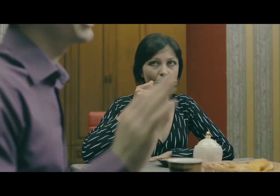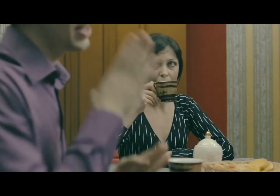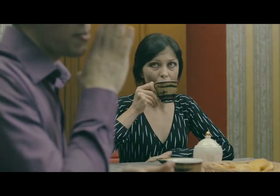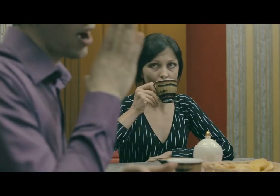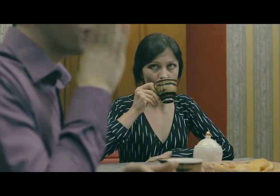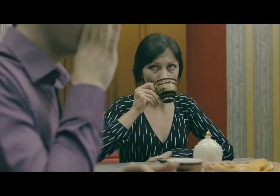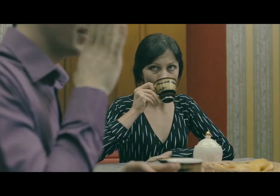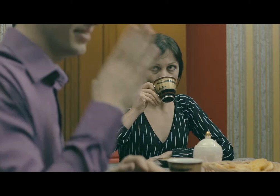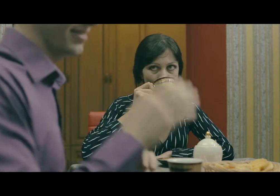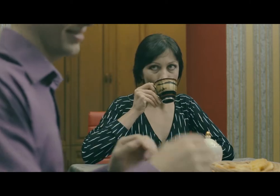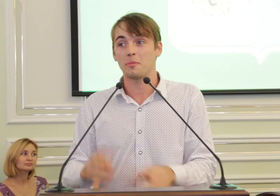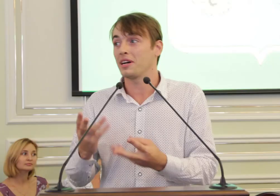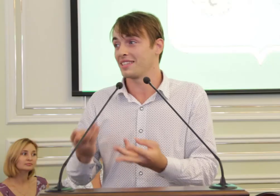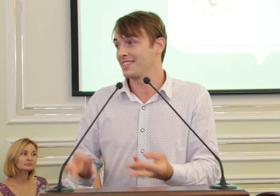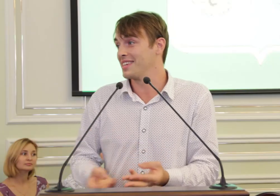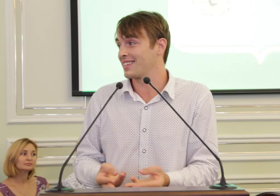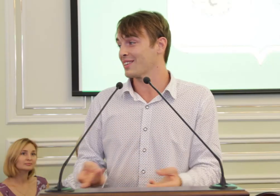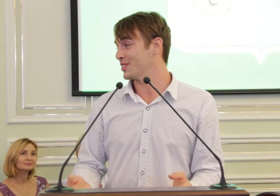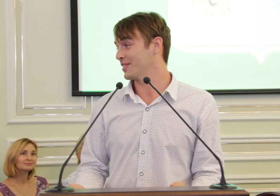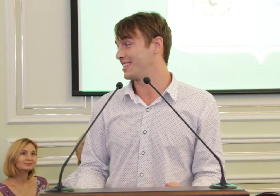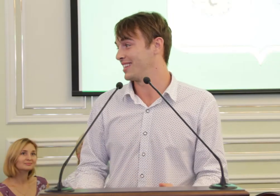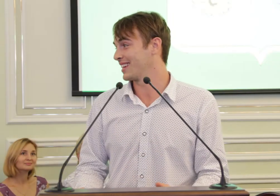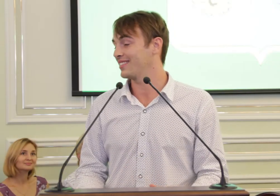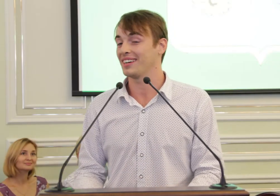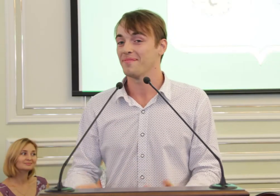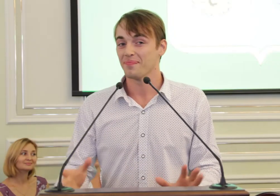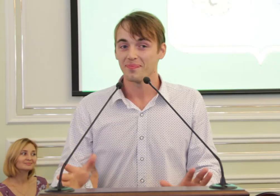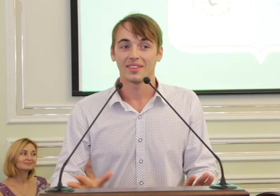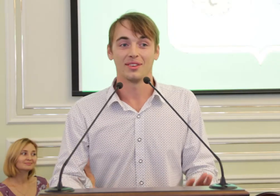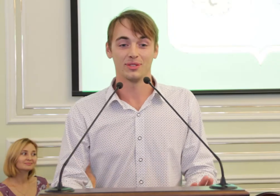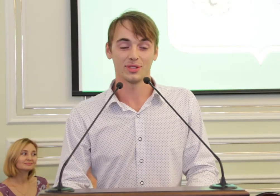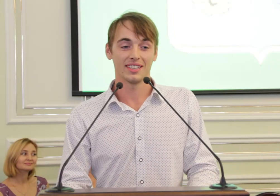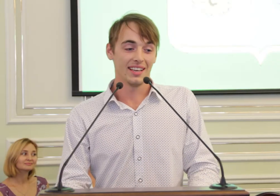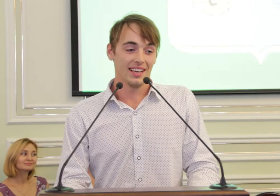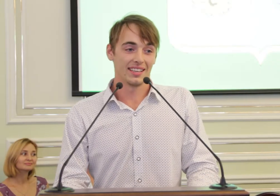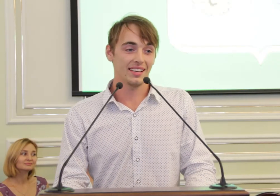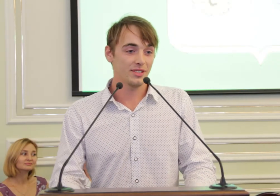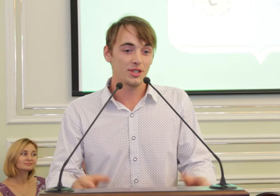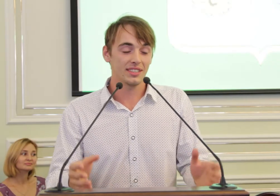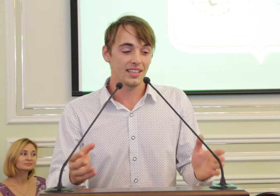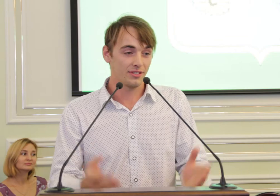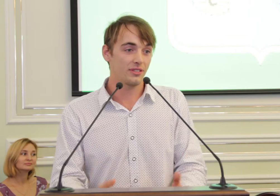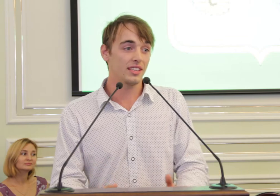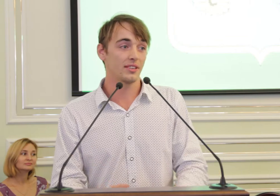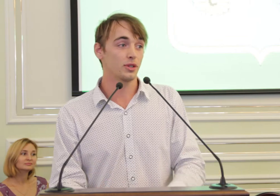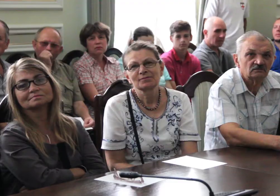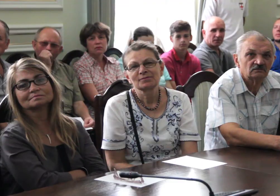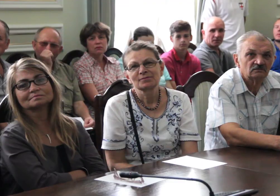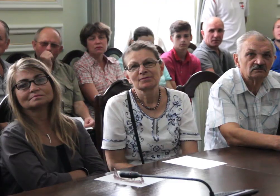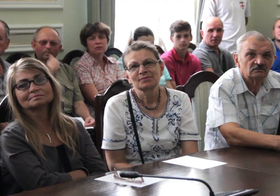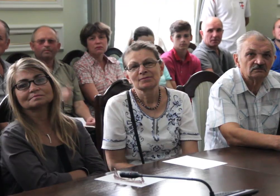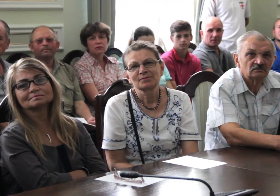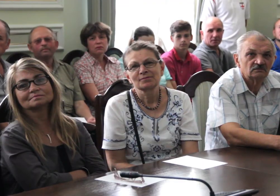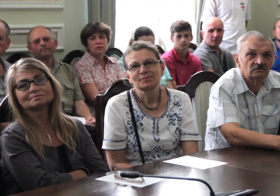які просто пальці не закручувались, чесно говоря. Вот. Я вивчив алфавіт, і от